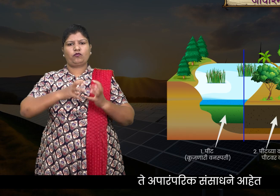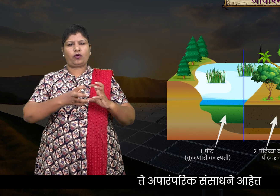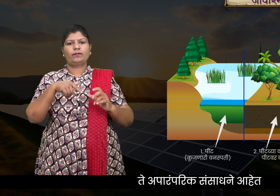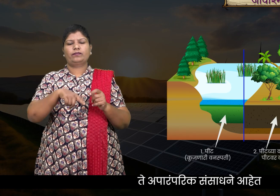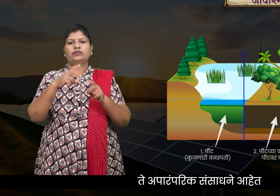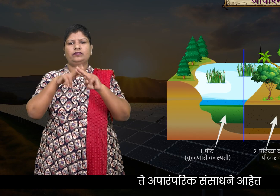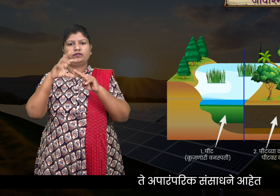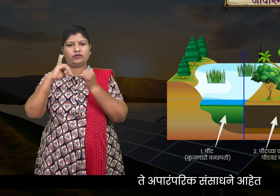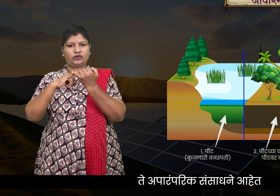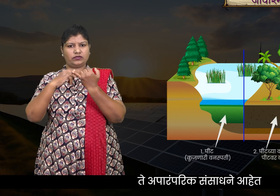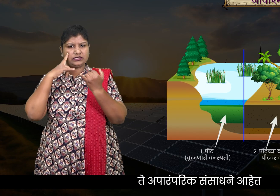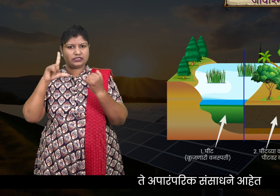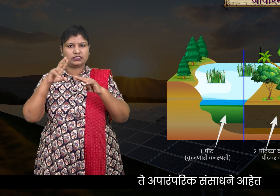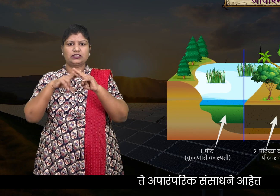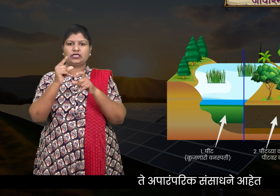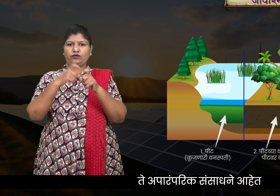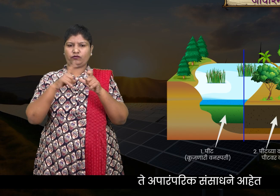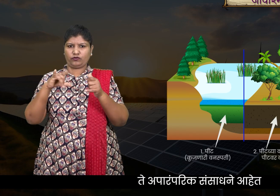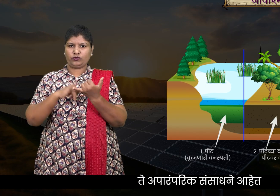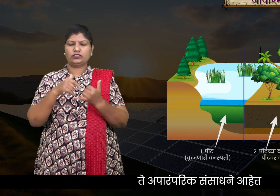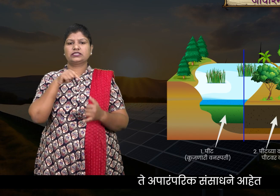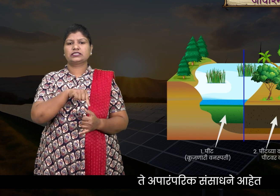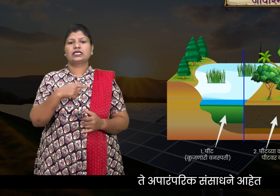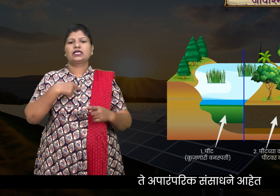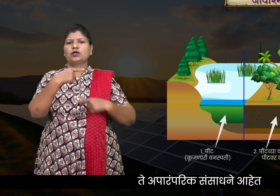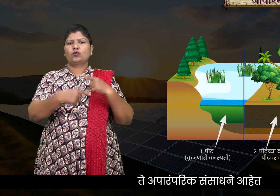ते अपारंपरिक संसाधने आहेत.